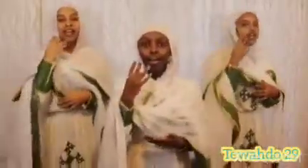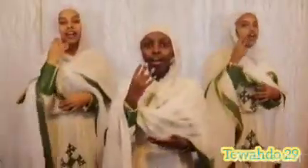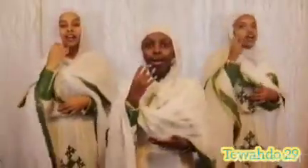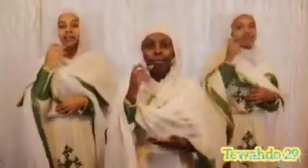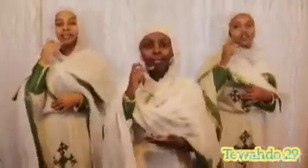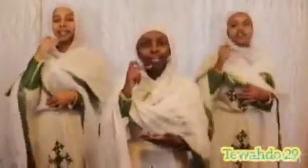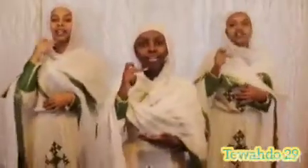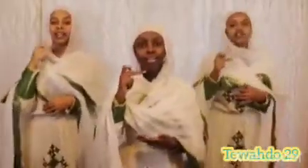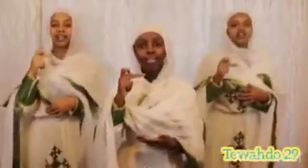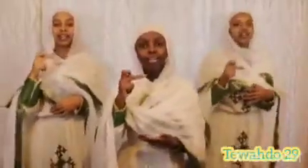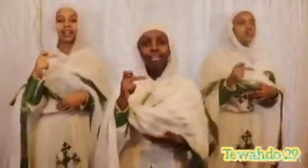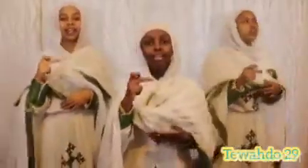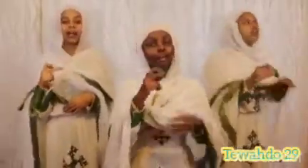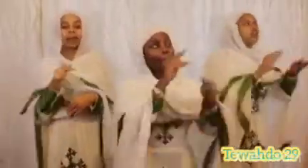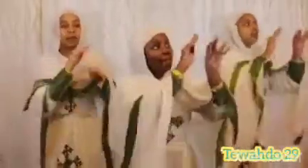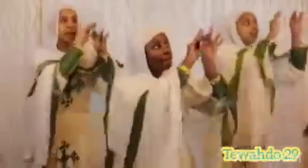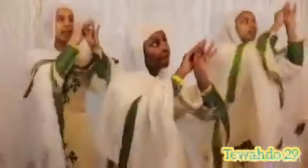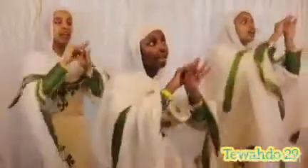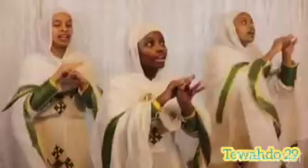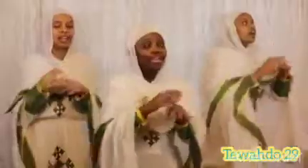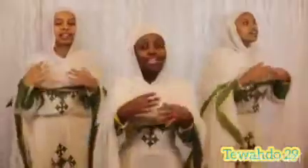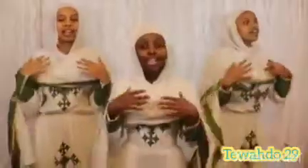ለማርያም ድንግል መንበረ ተላ